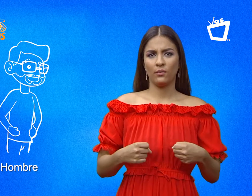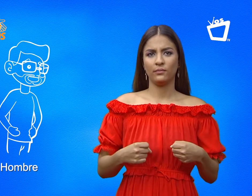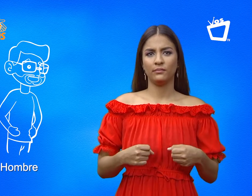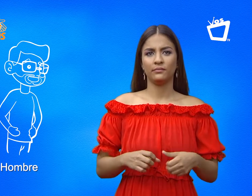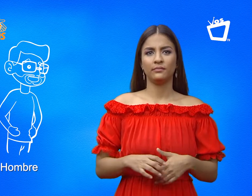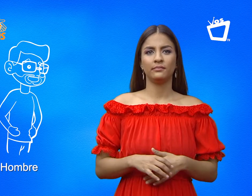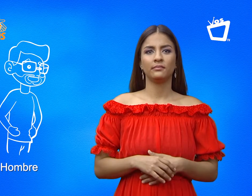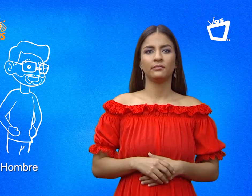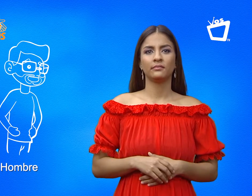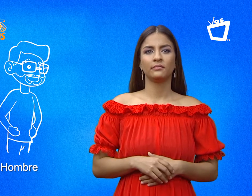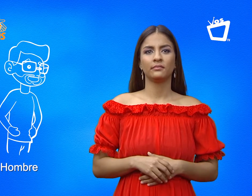hombre